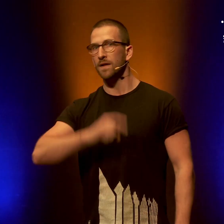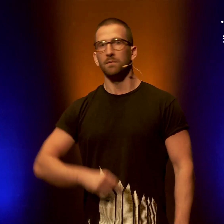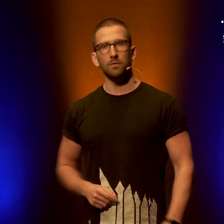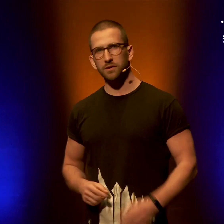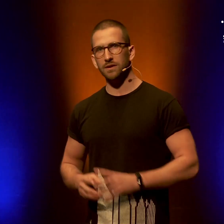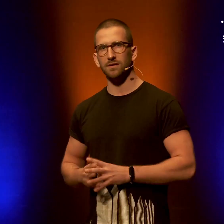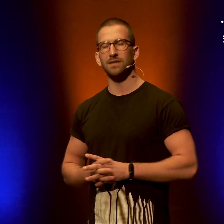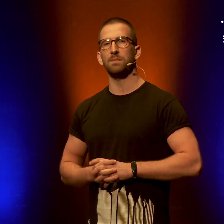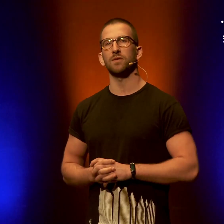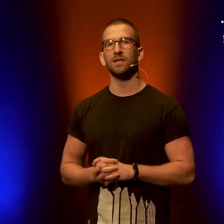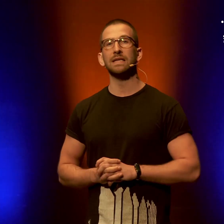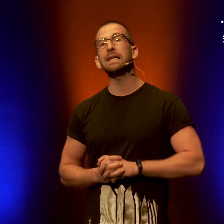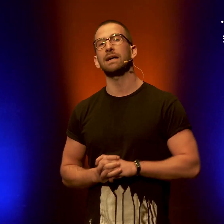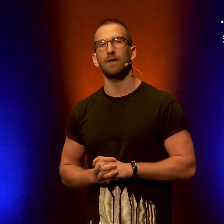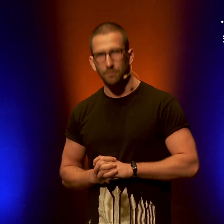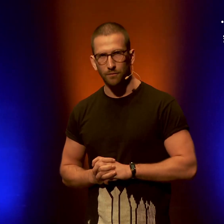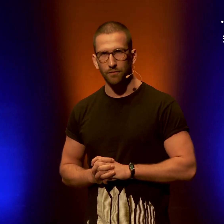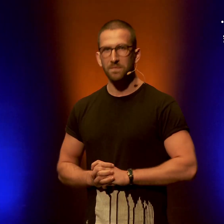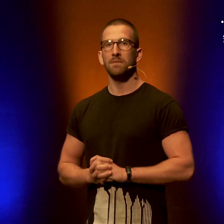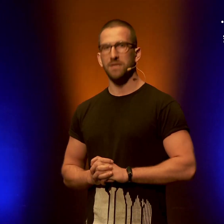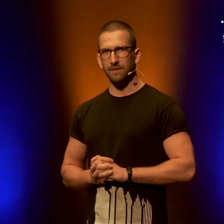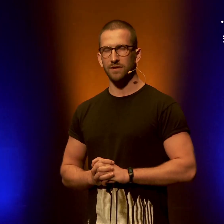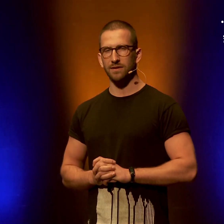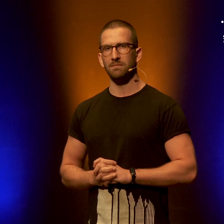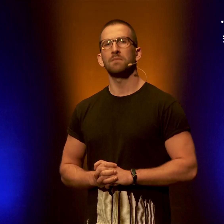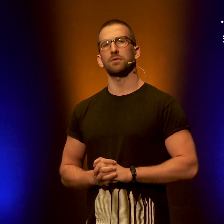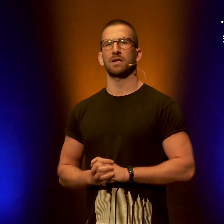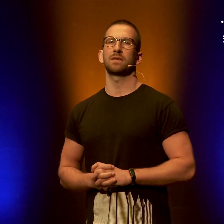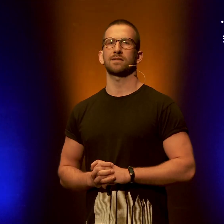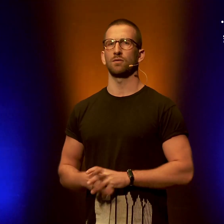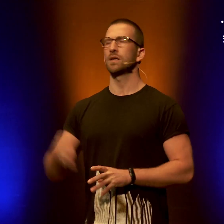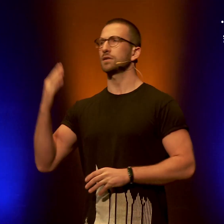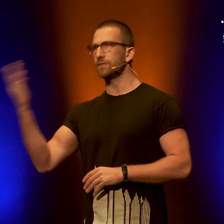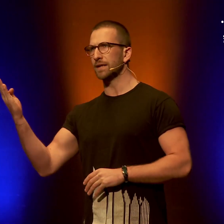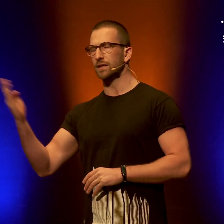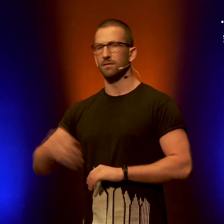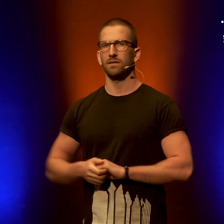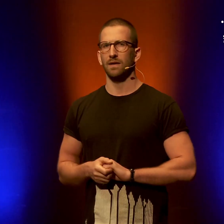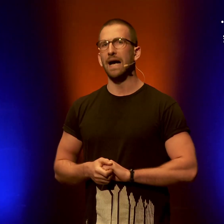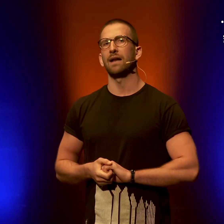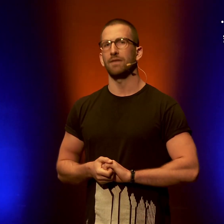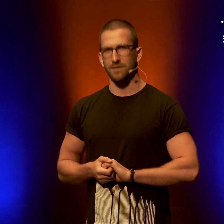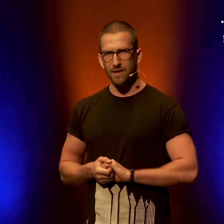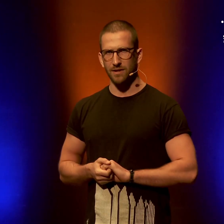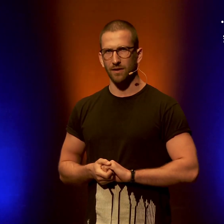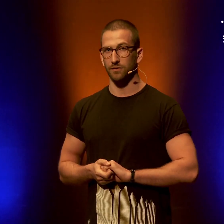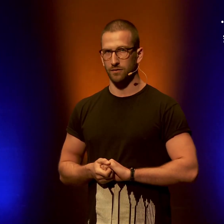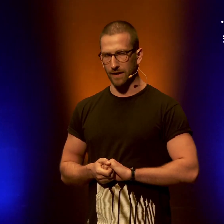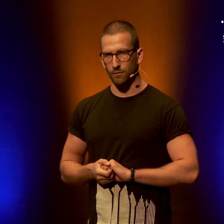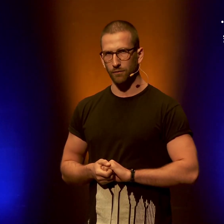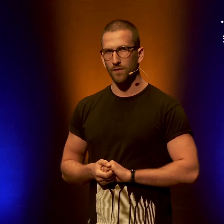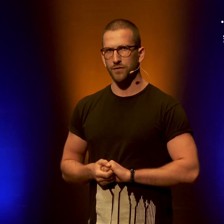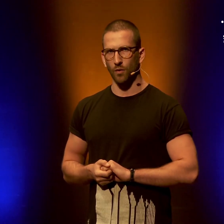nie. Musi zostać spełnionych kilka warunków. Przede wszystkim potrzebne są dźwięki. Ale ważniejsze